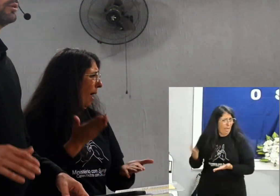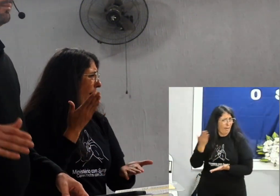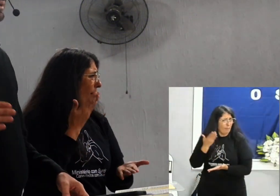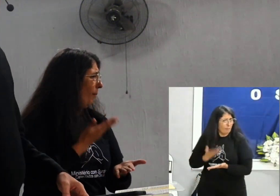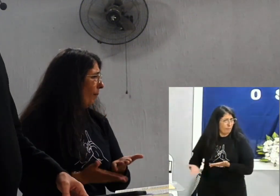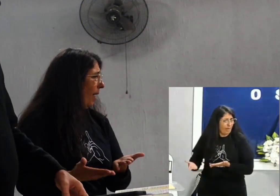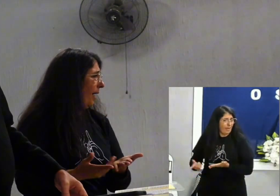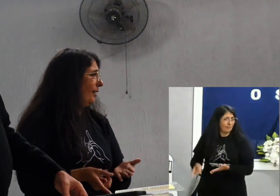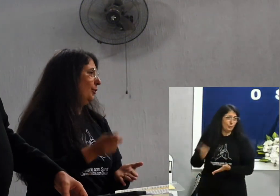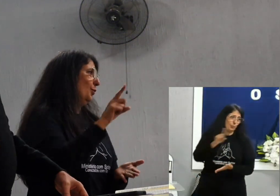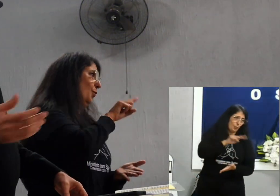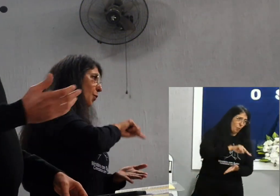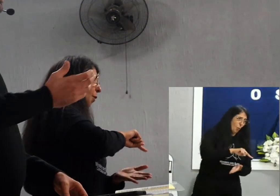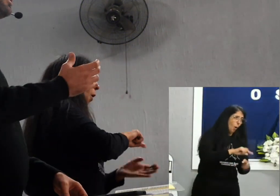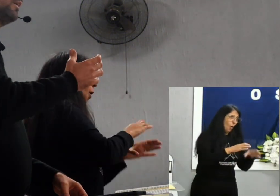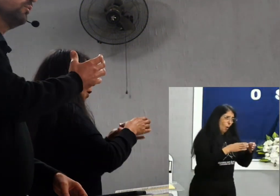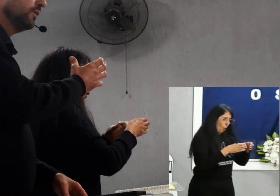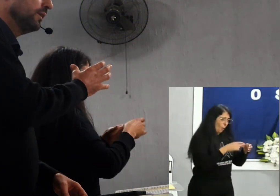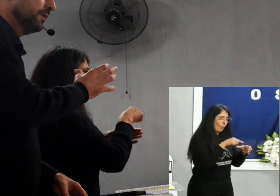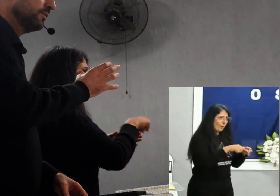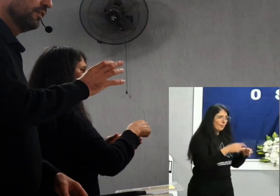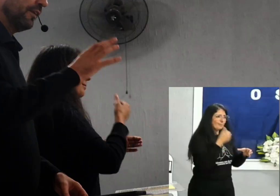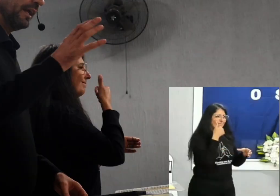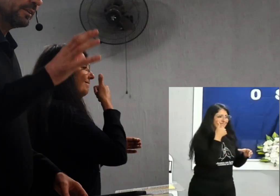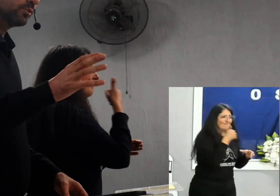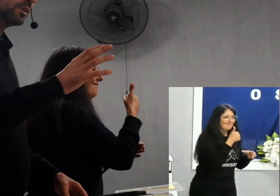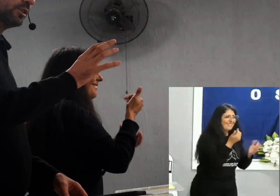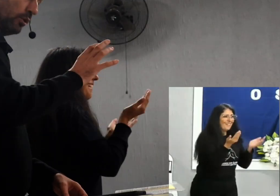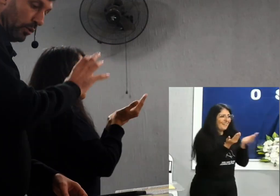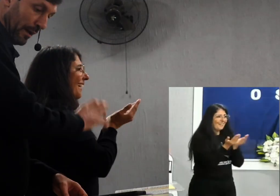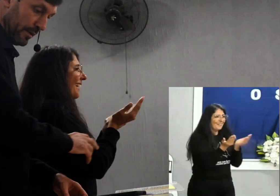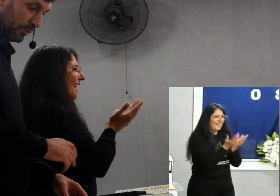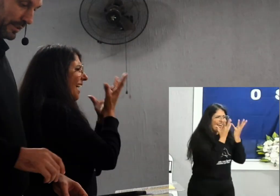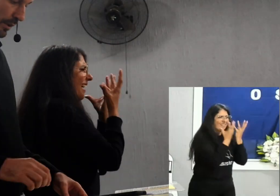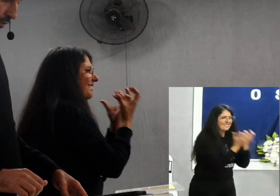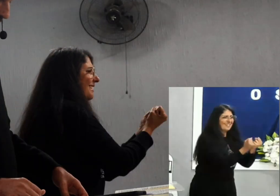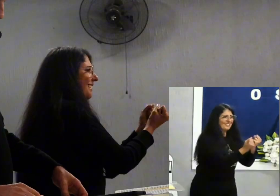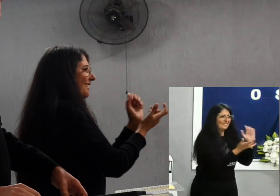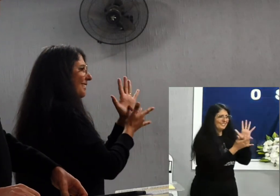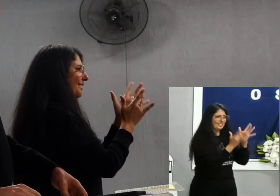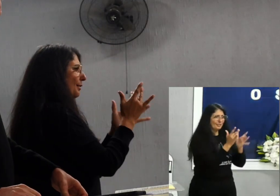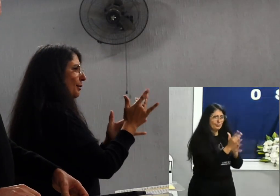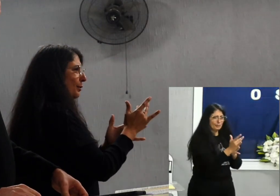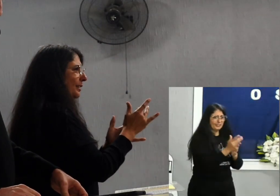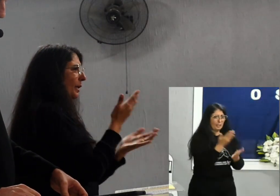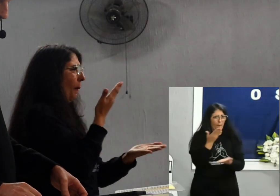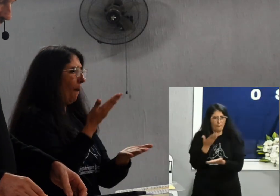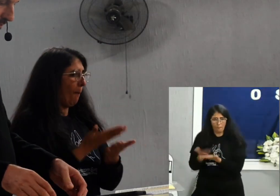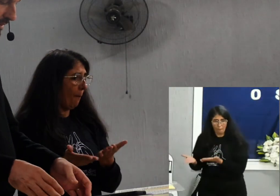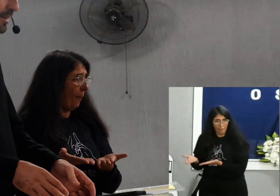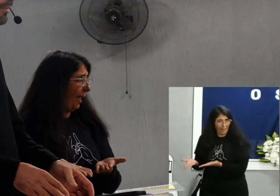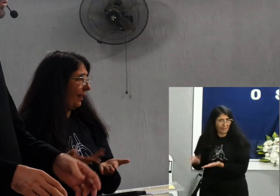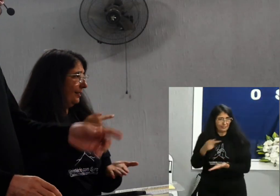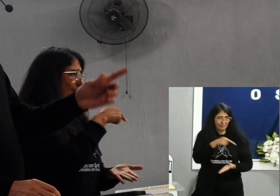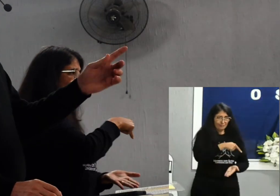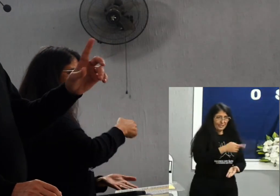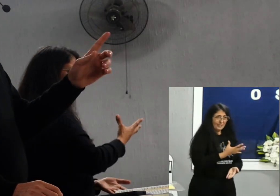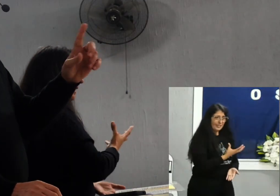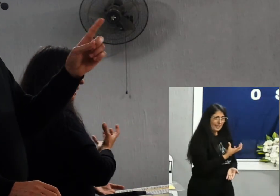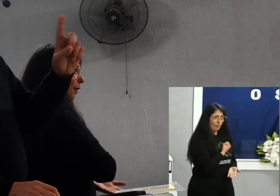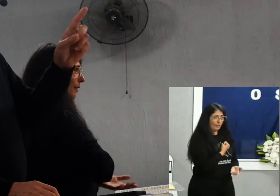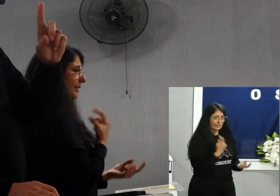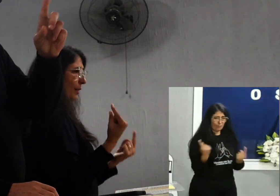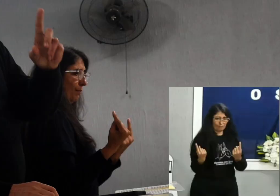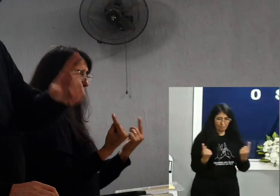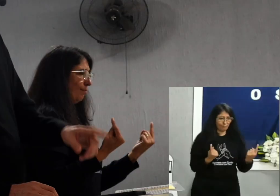no caminho da perdição e os que estão diferentes dos que estão no caminho da salvação. Mas os